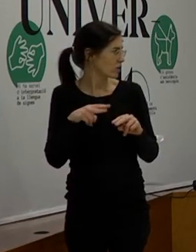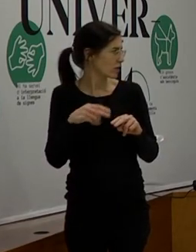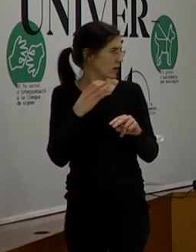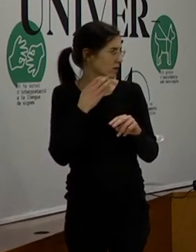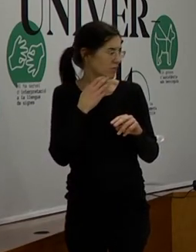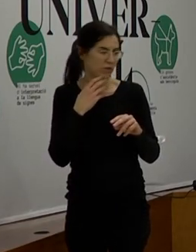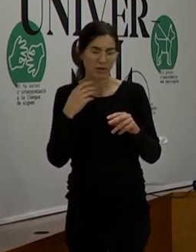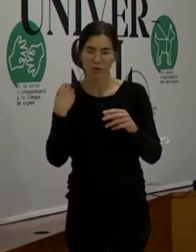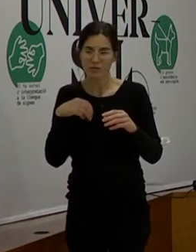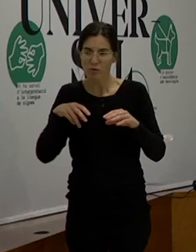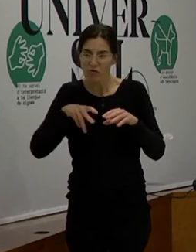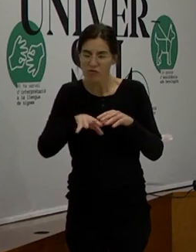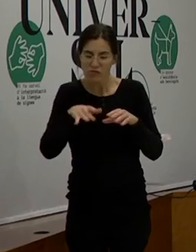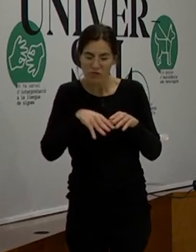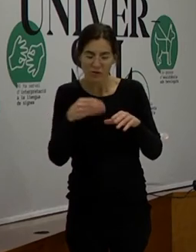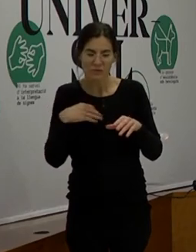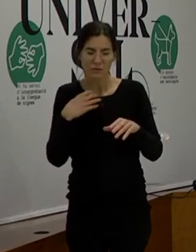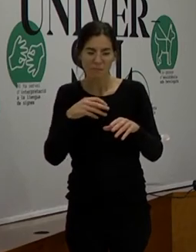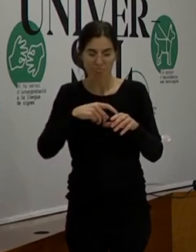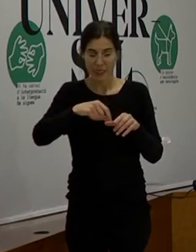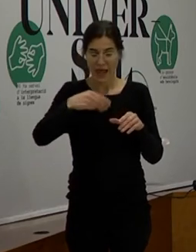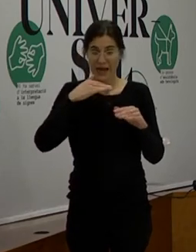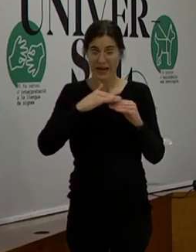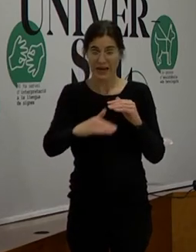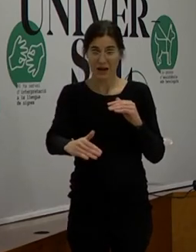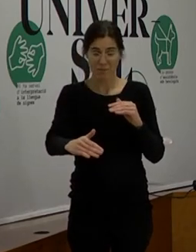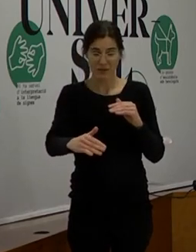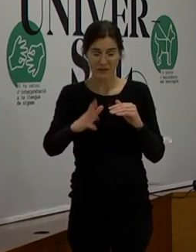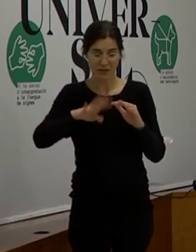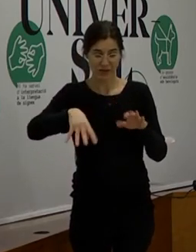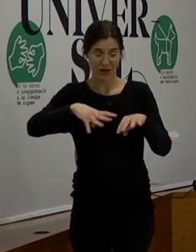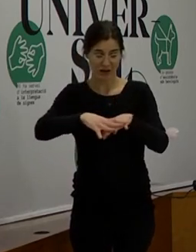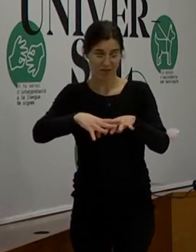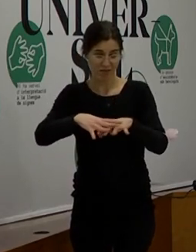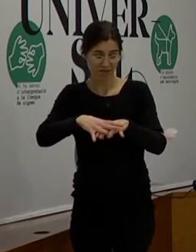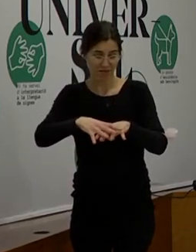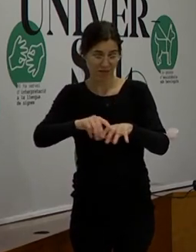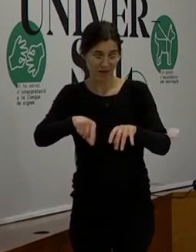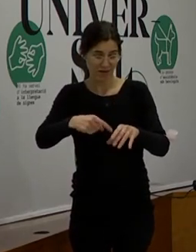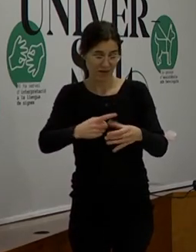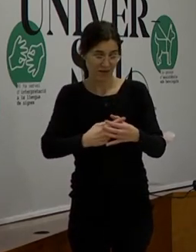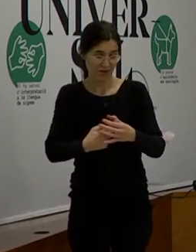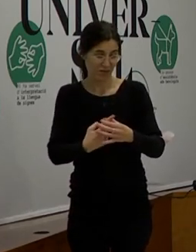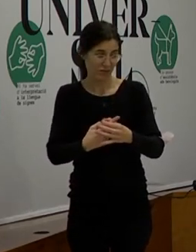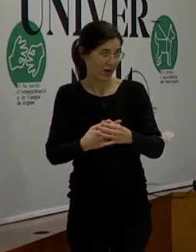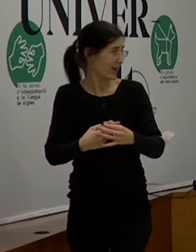flux de circulació. O sigui, aquestes rampes que acaben en una reixa de desaigua i el forat t'està esperant,